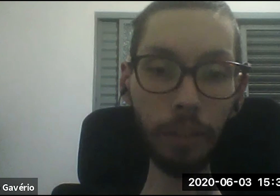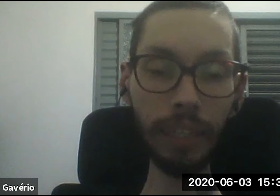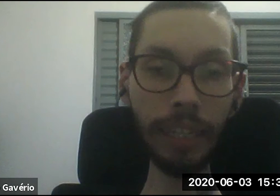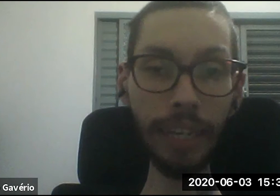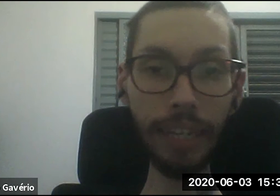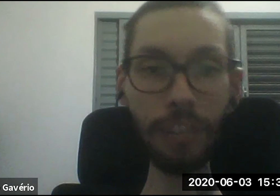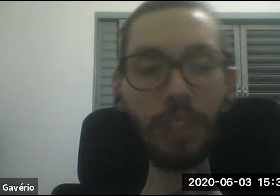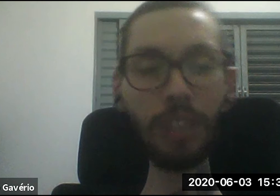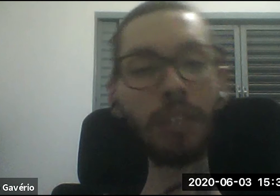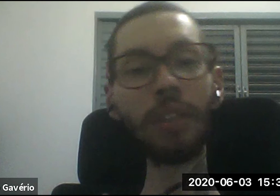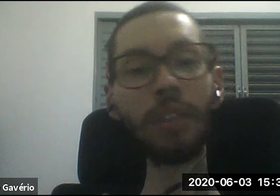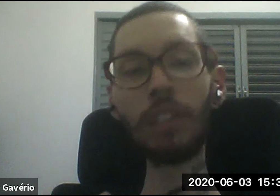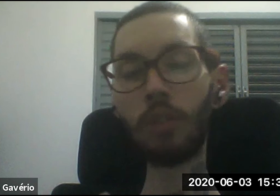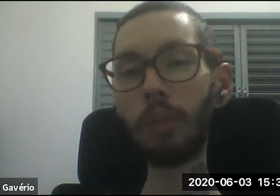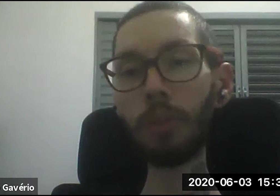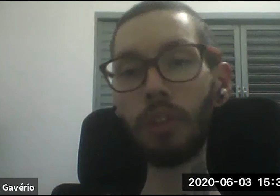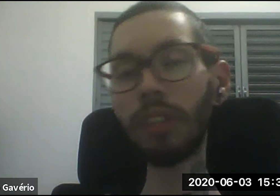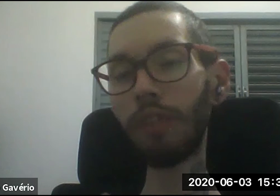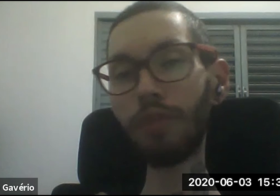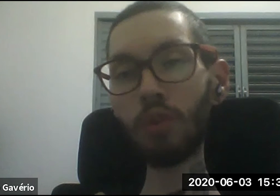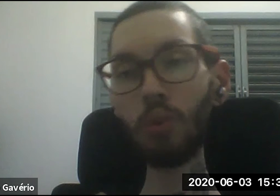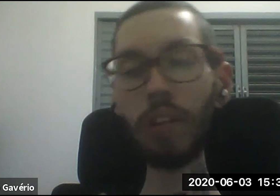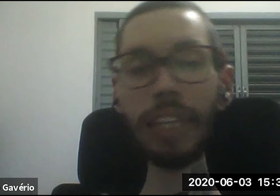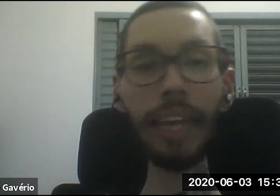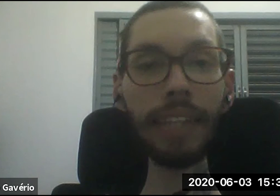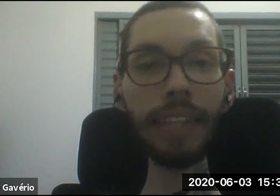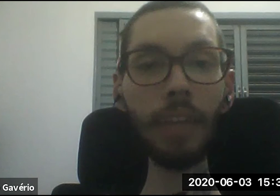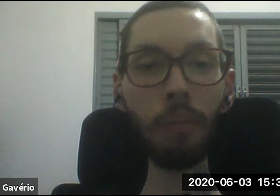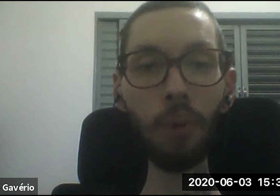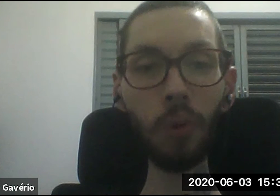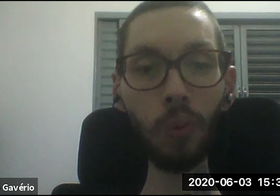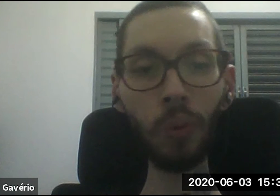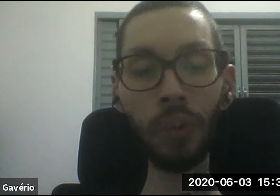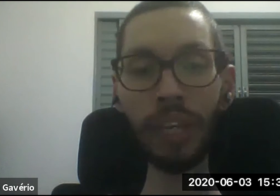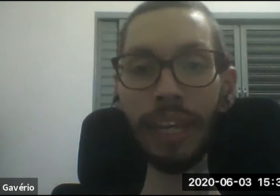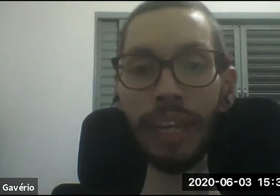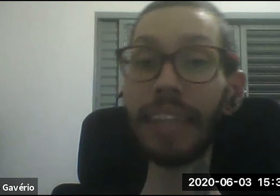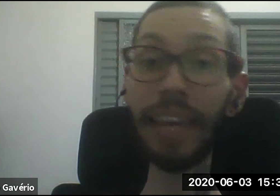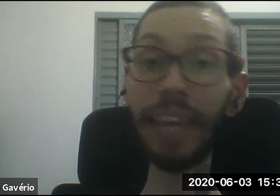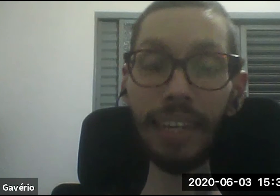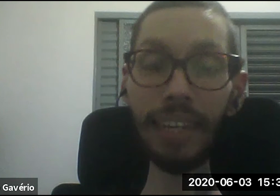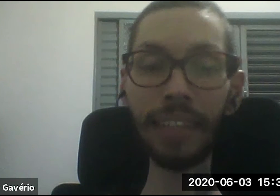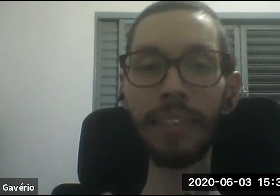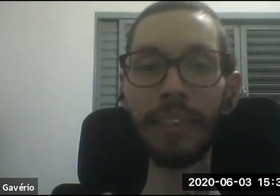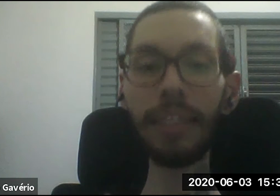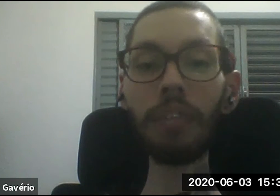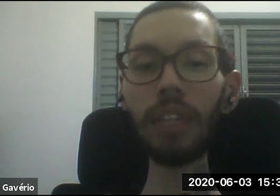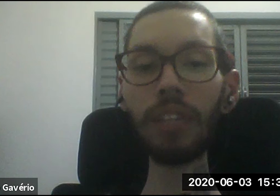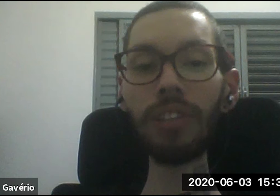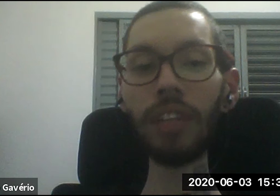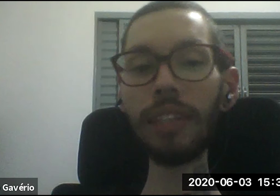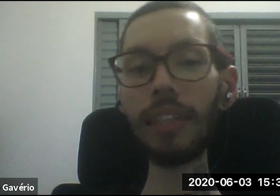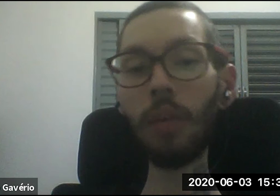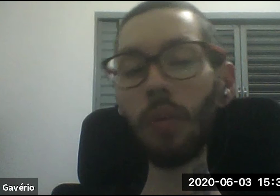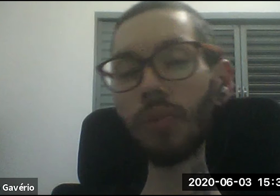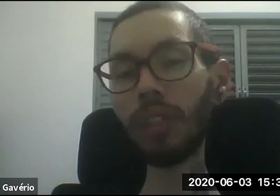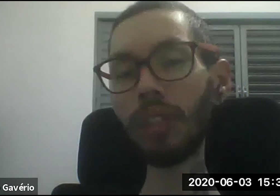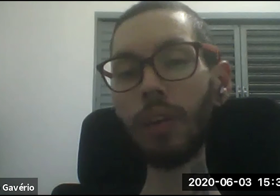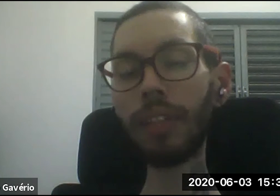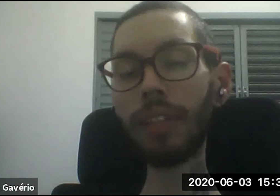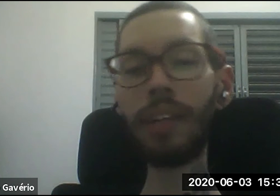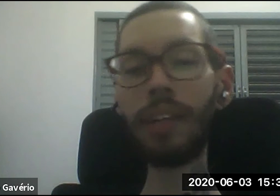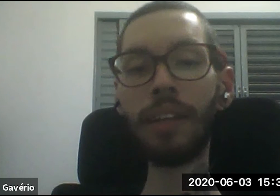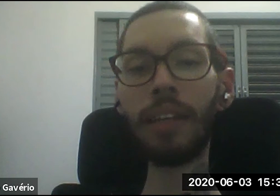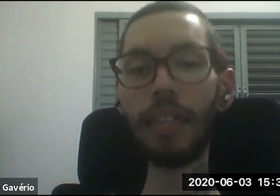à normalidade, numa projeção futura que ainda é um pouco etérea, sendo que a gente ainda não